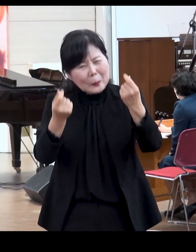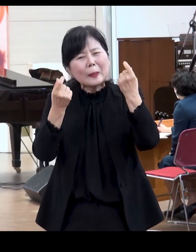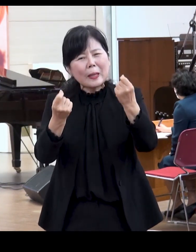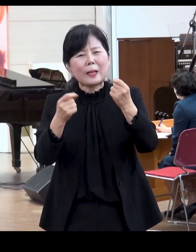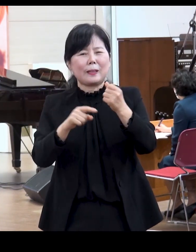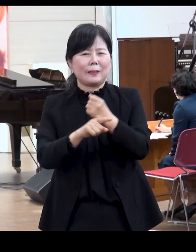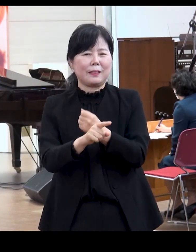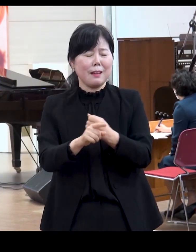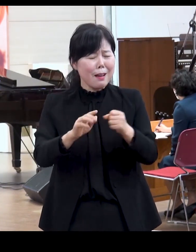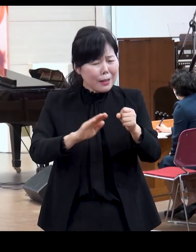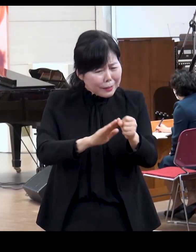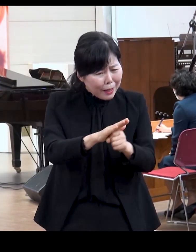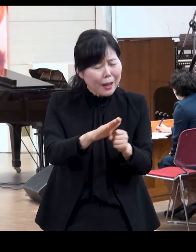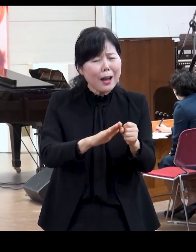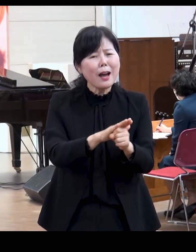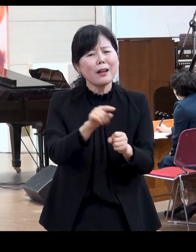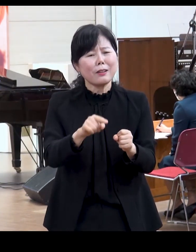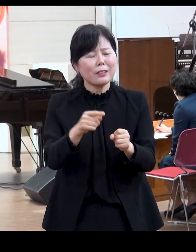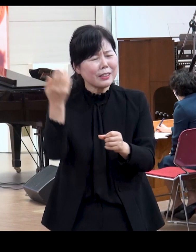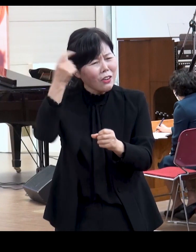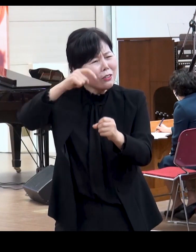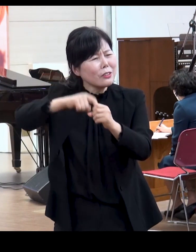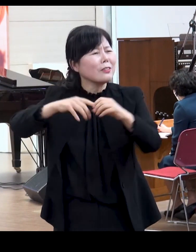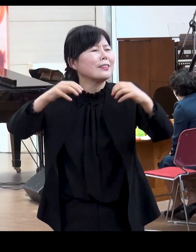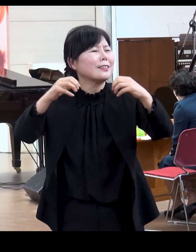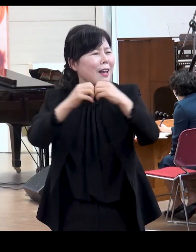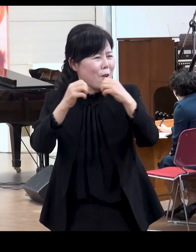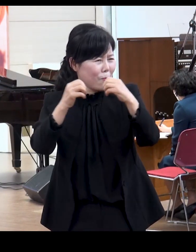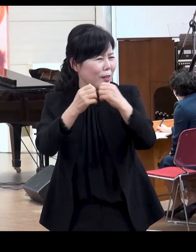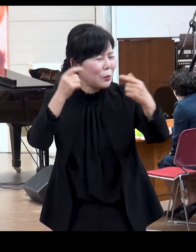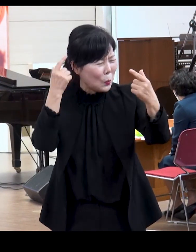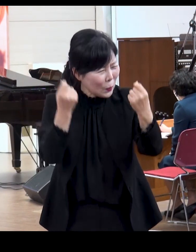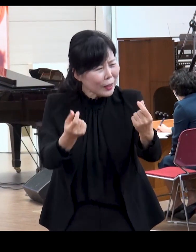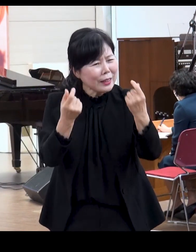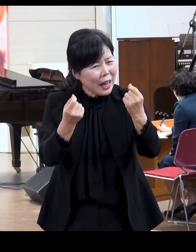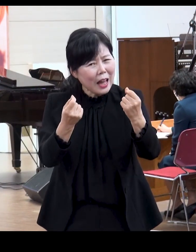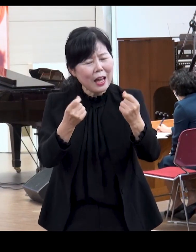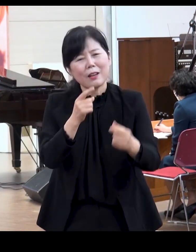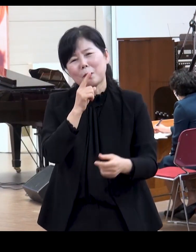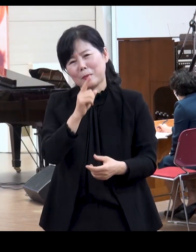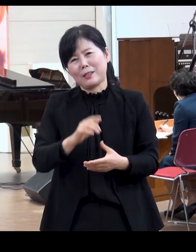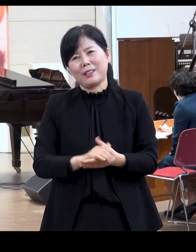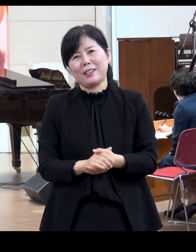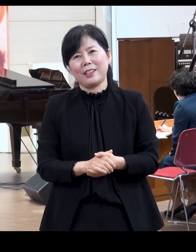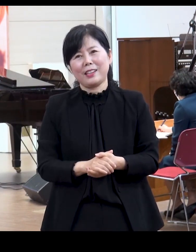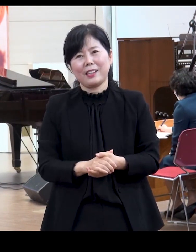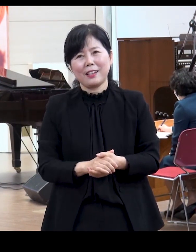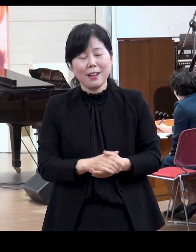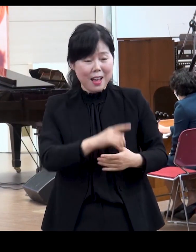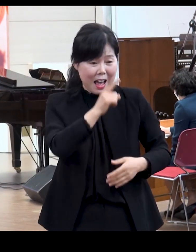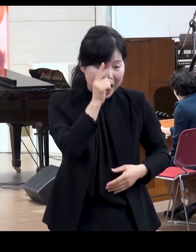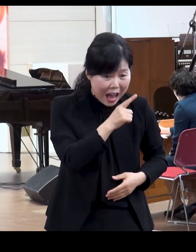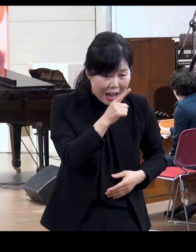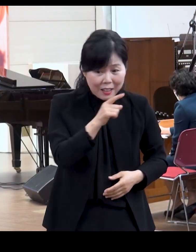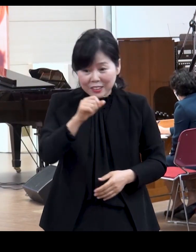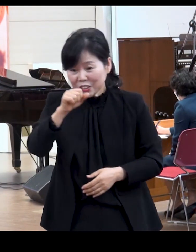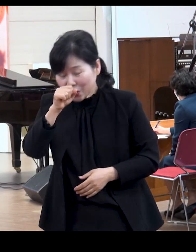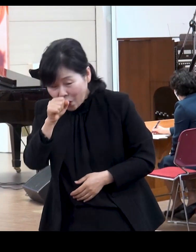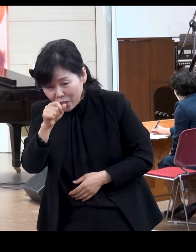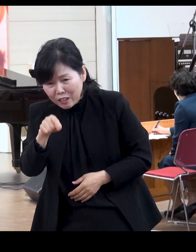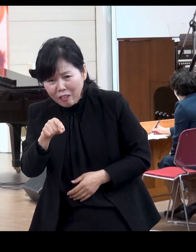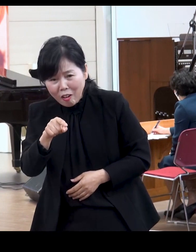있는 거예요. 사랑하는 것은 영적인 싸움이다, 바로 그 얘기를 하고 있는 거예요. 그 악과